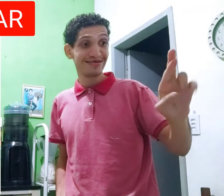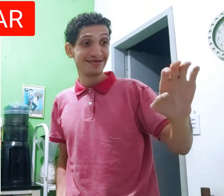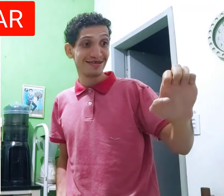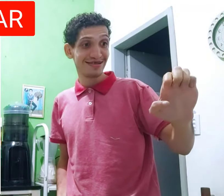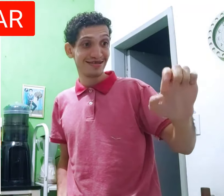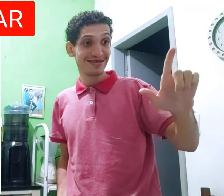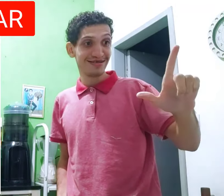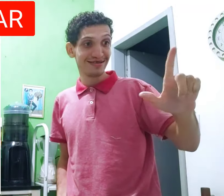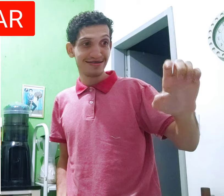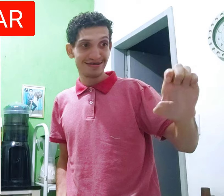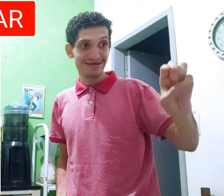Palavra